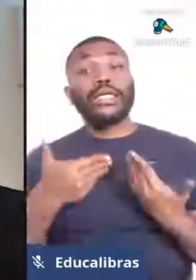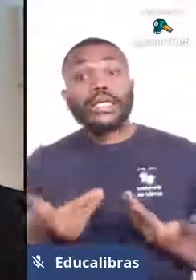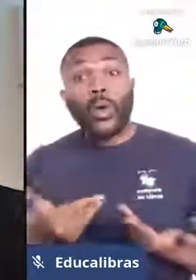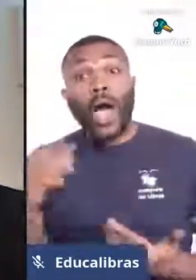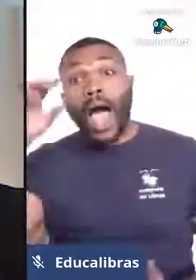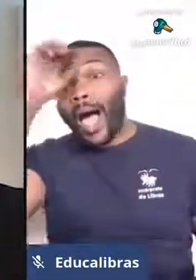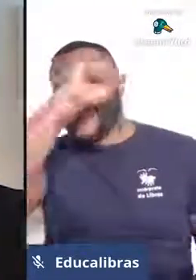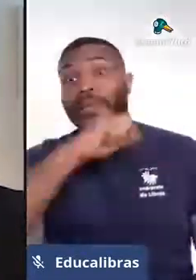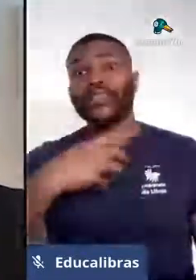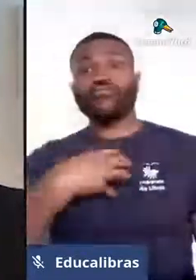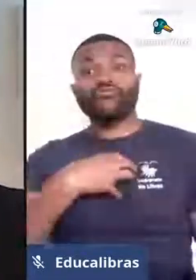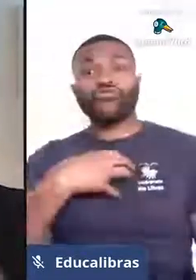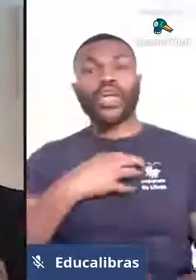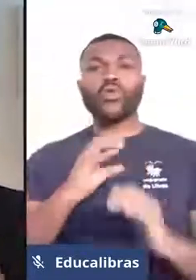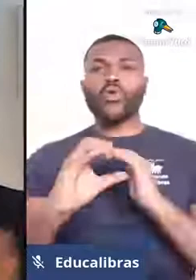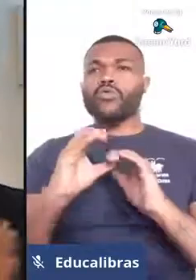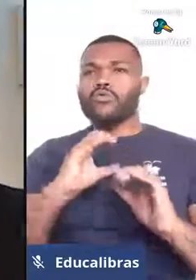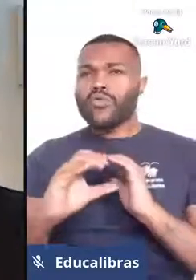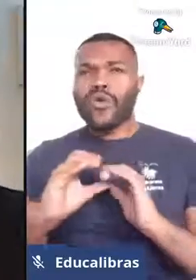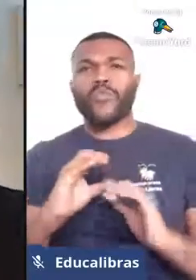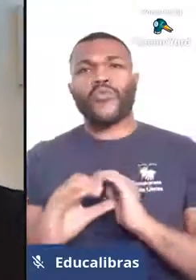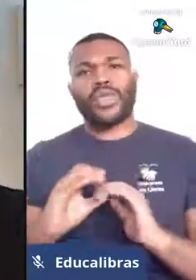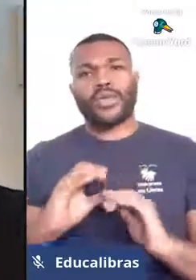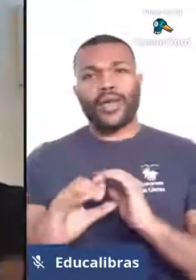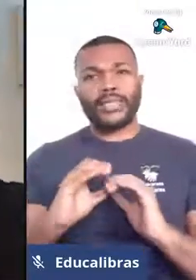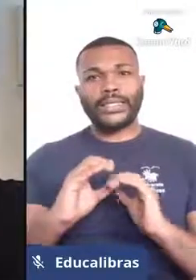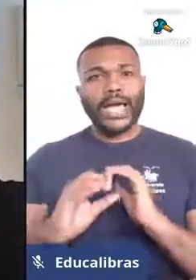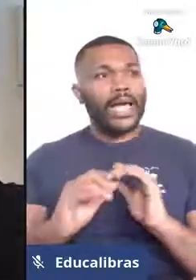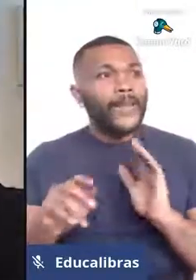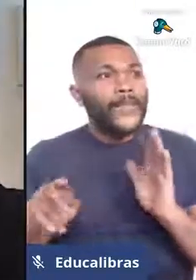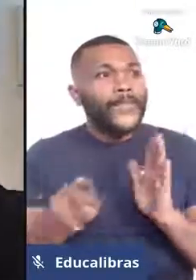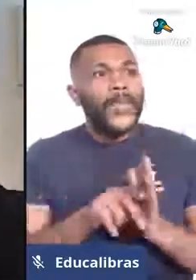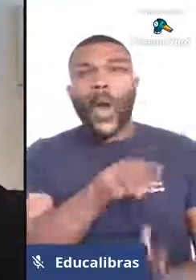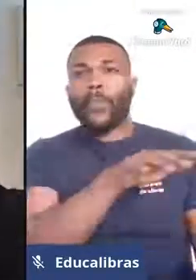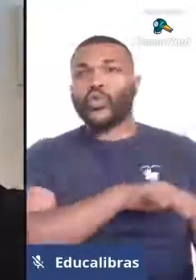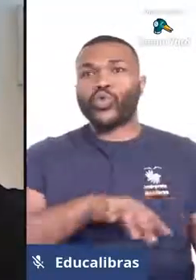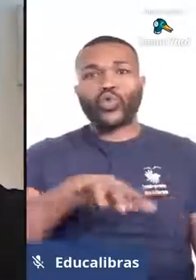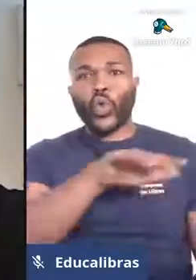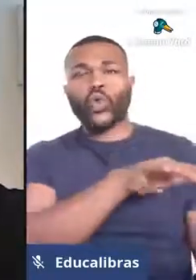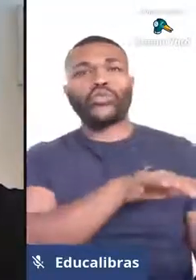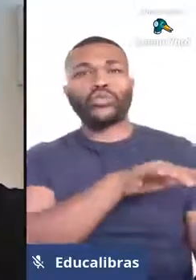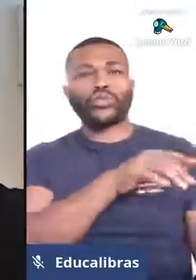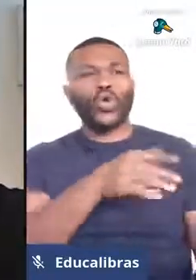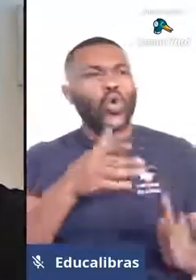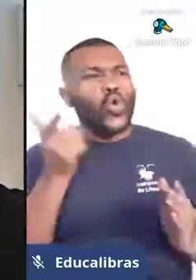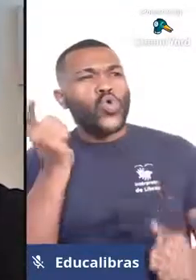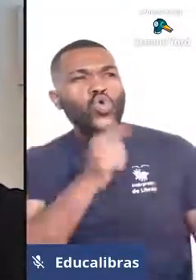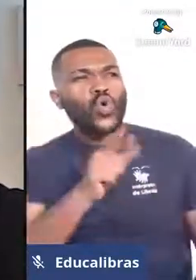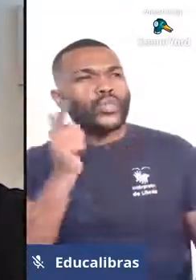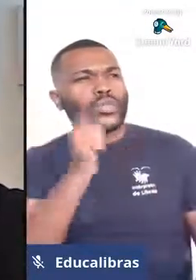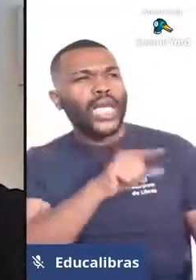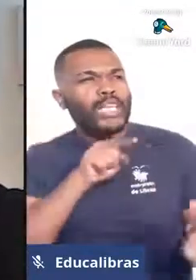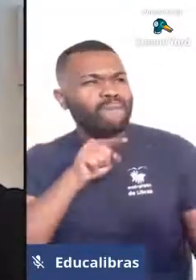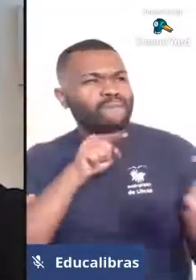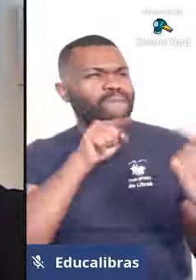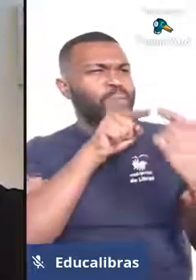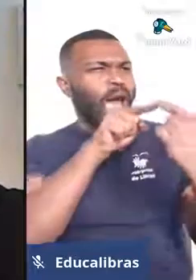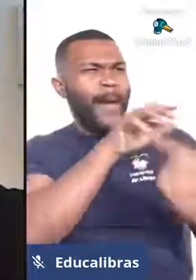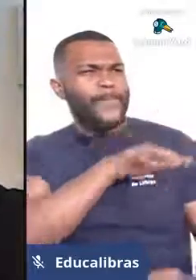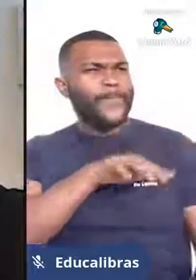inclusiva e de novo, para todos. Para você atingir essa diversidade, você tem que ser para todos.